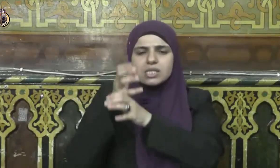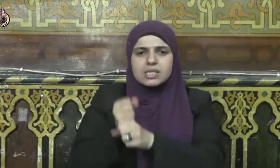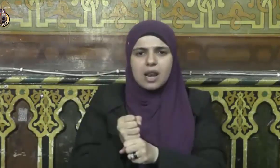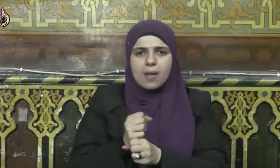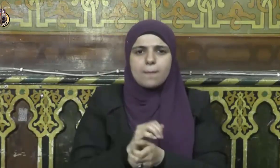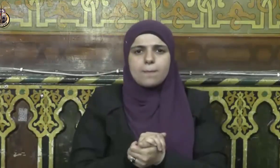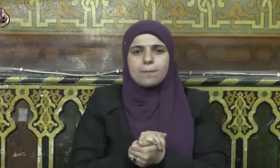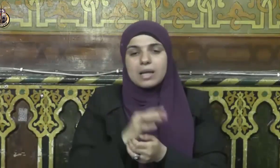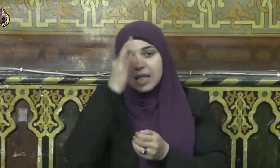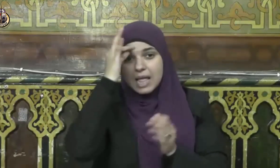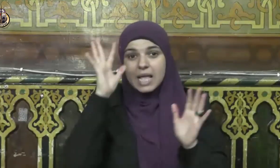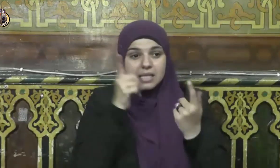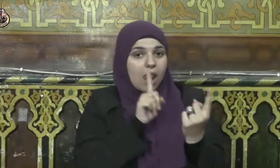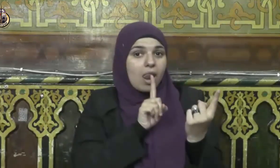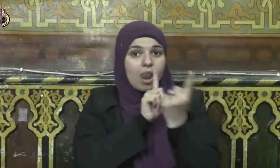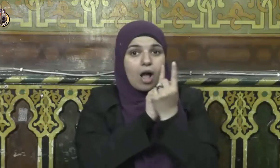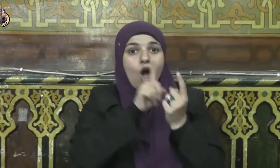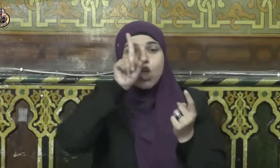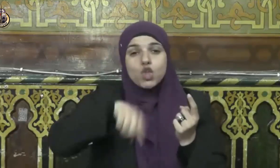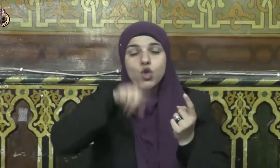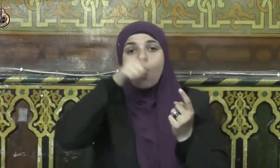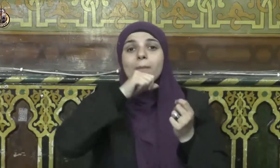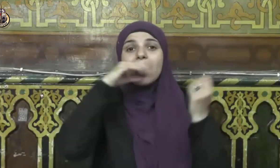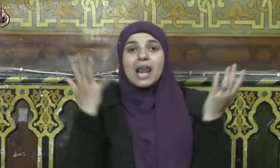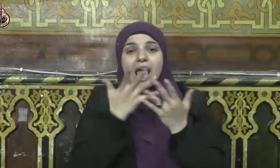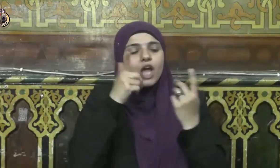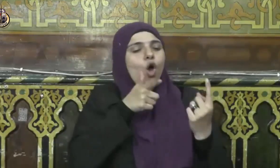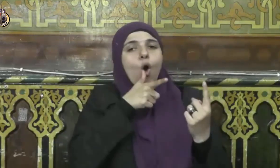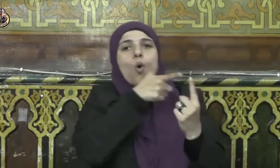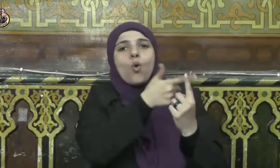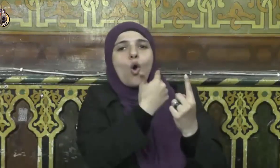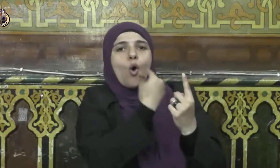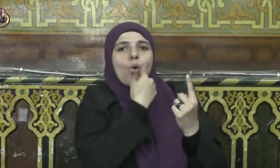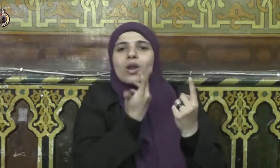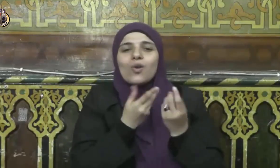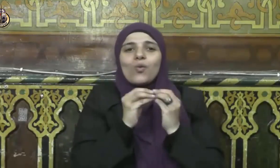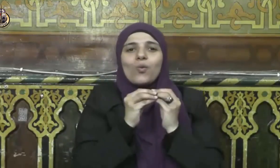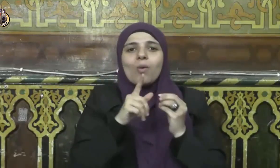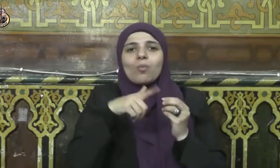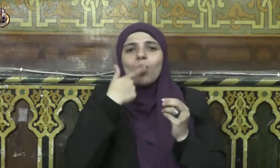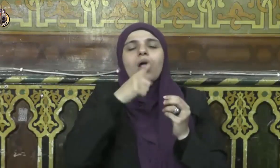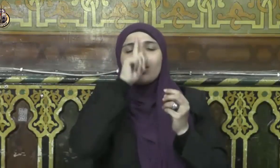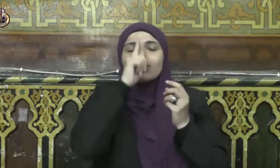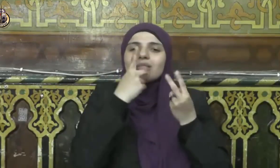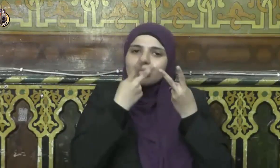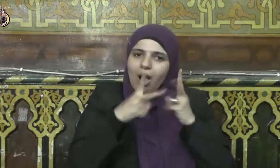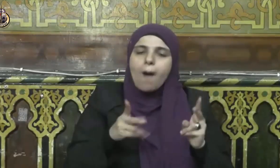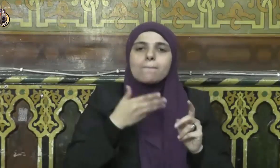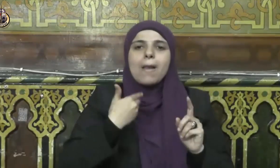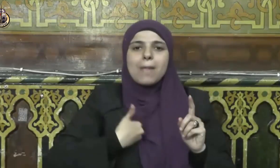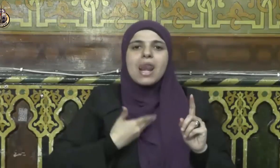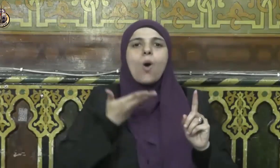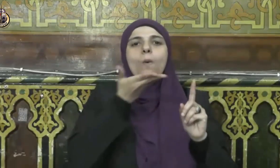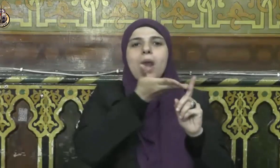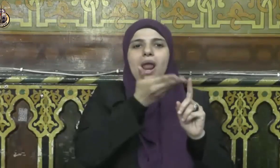عليه وسلم إذا التقوا يوم العيد يقول بعضهم لبعض: تقبل منا